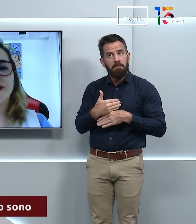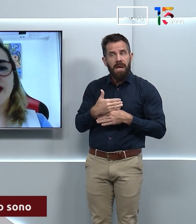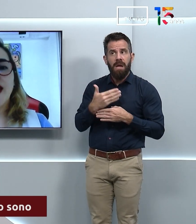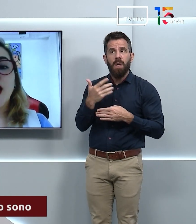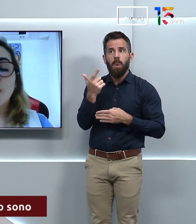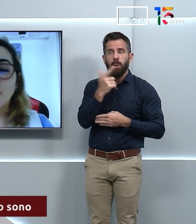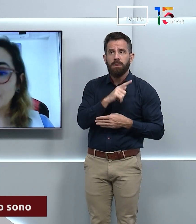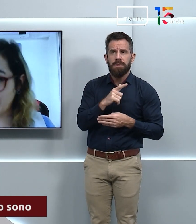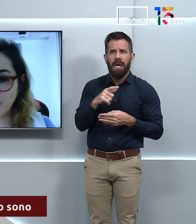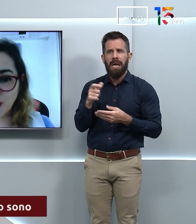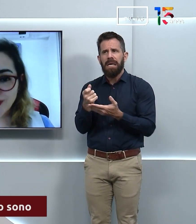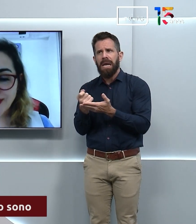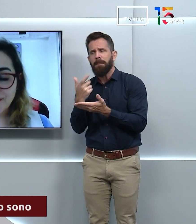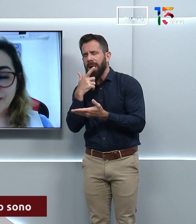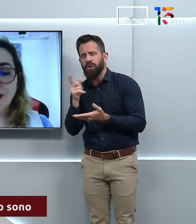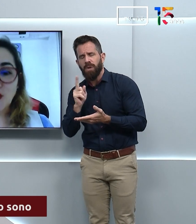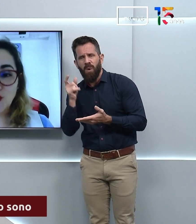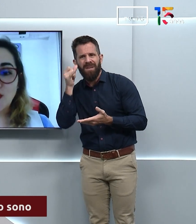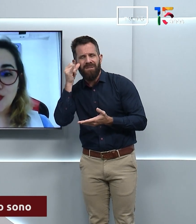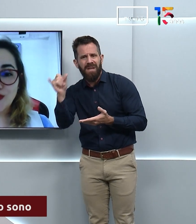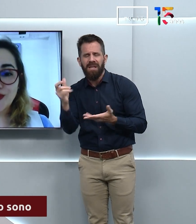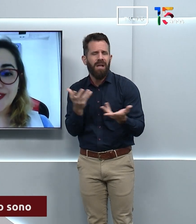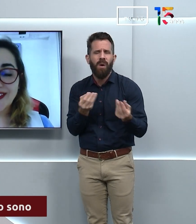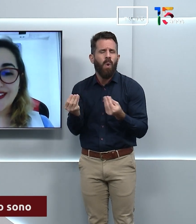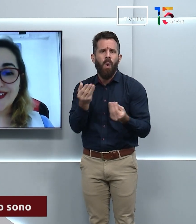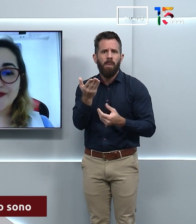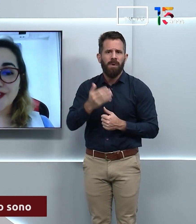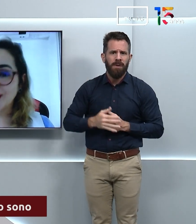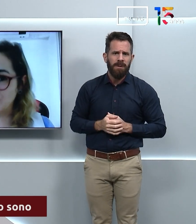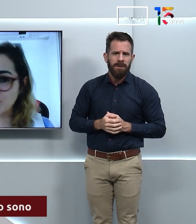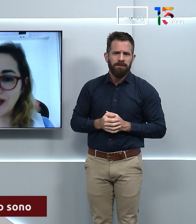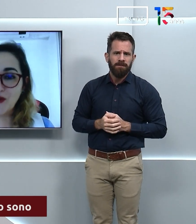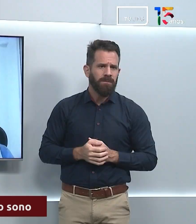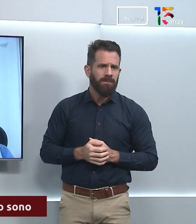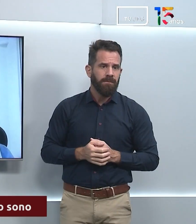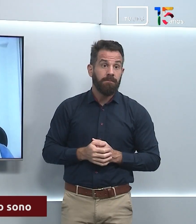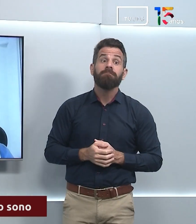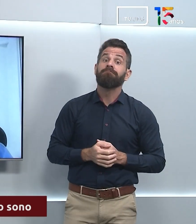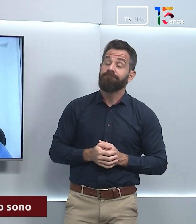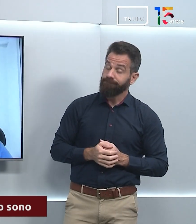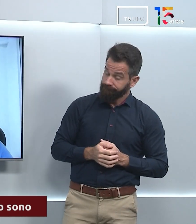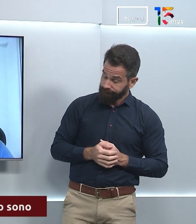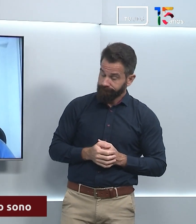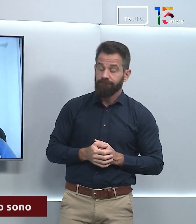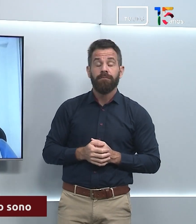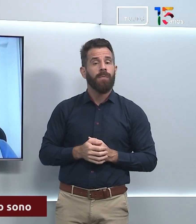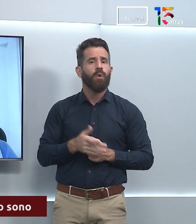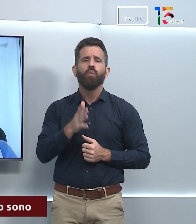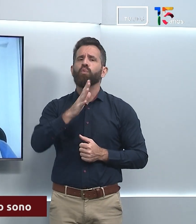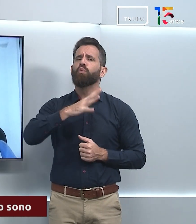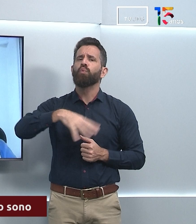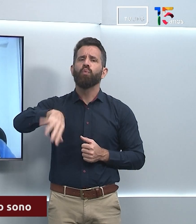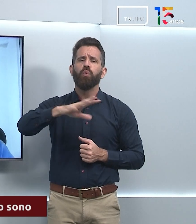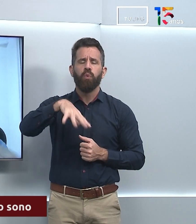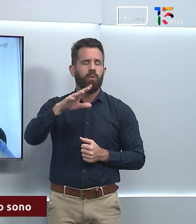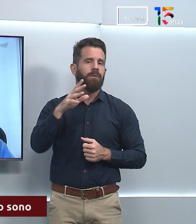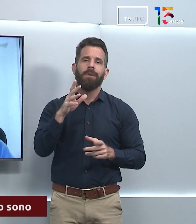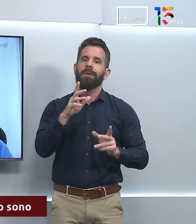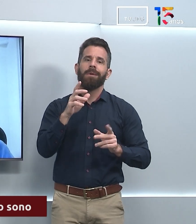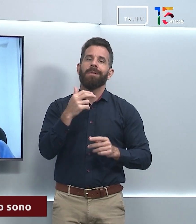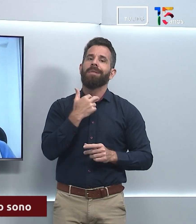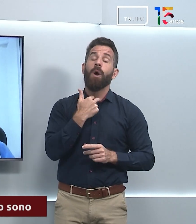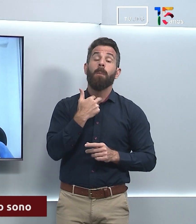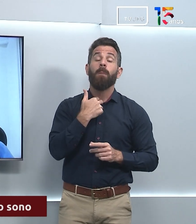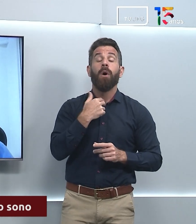feito? Bom, a primeira coisa para todo mundo, e fazemos meia-culpa aqui também, a gente não pode exagerar nas